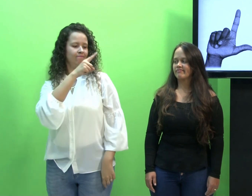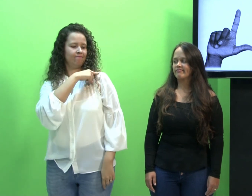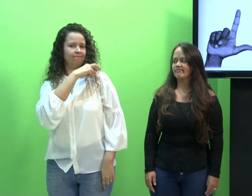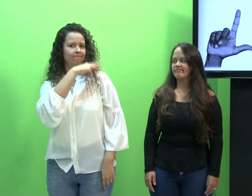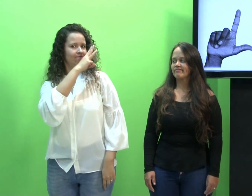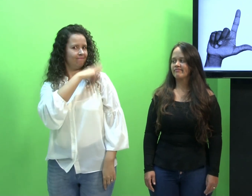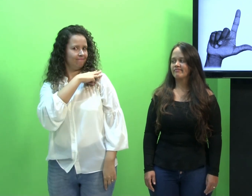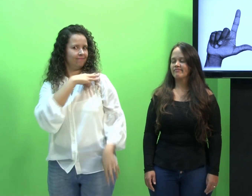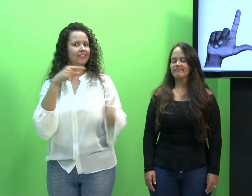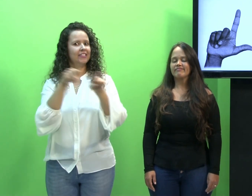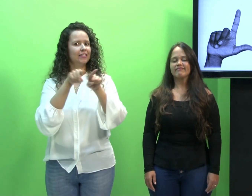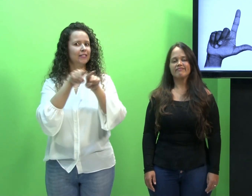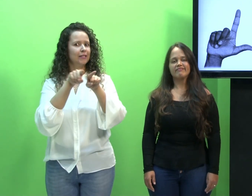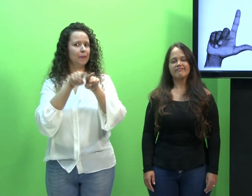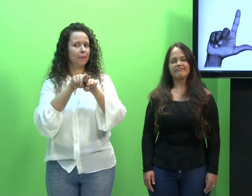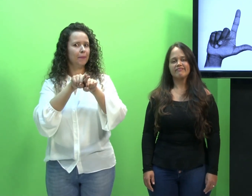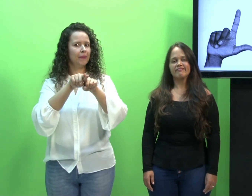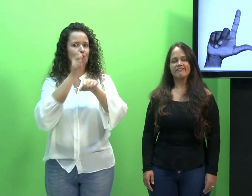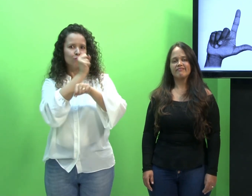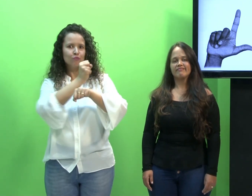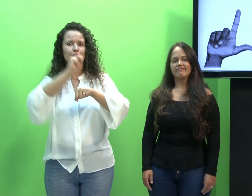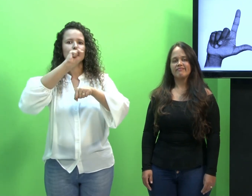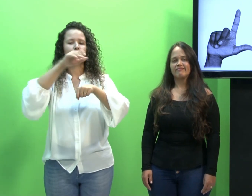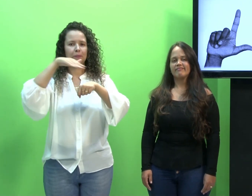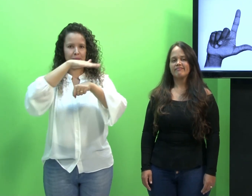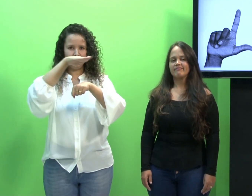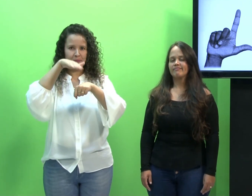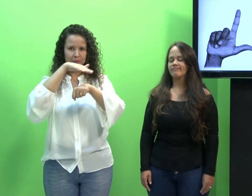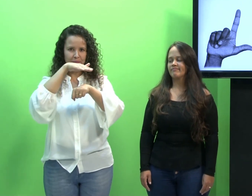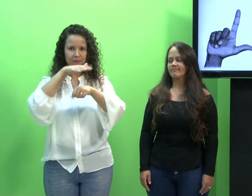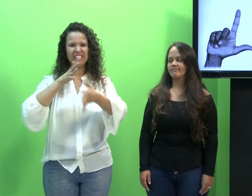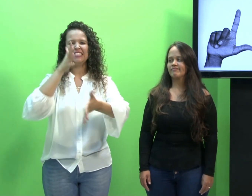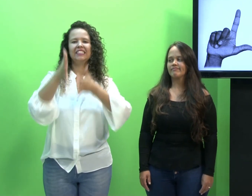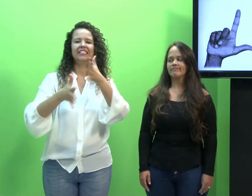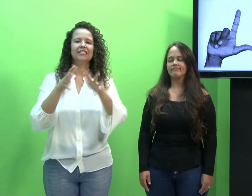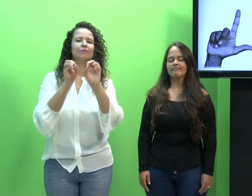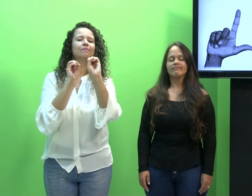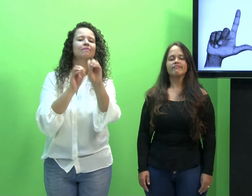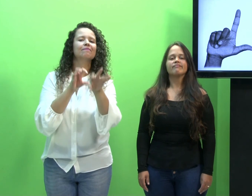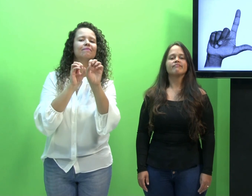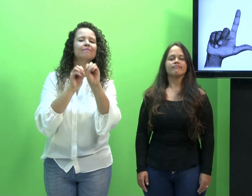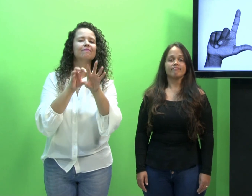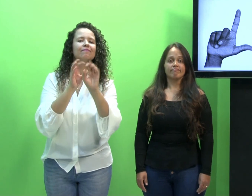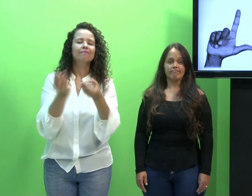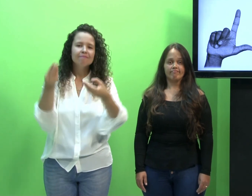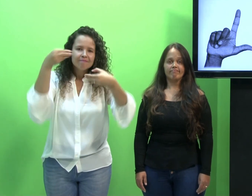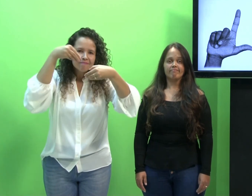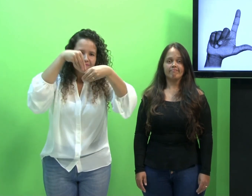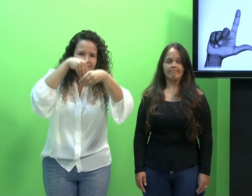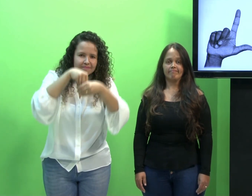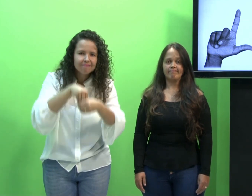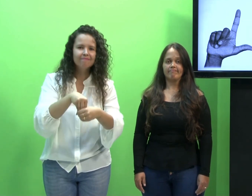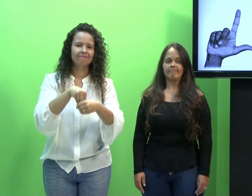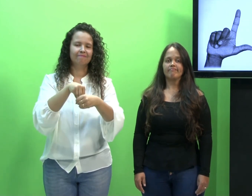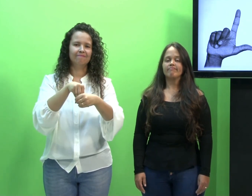ensino da língua brasileira de sinais, Libras, como parte integrante dos